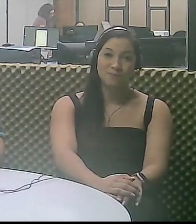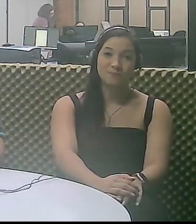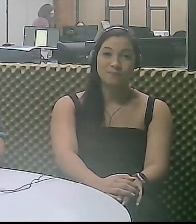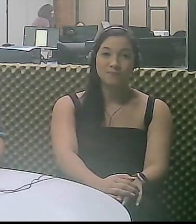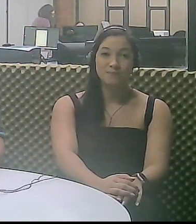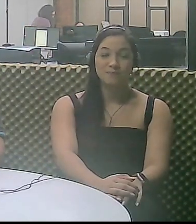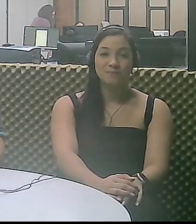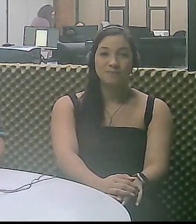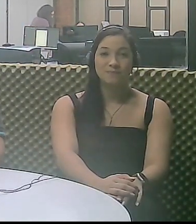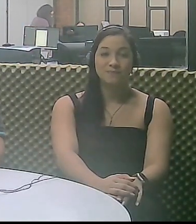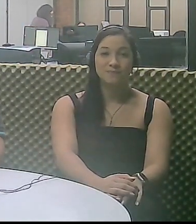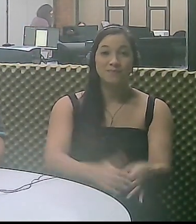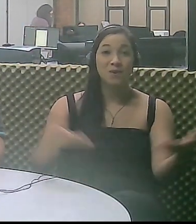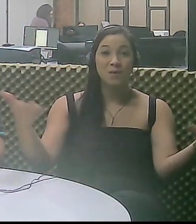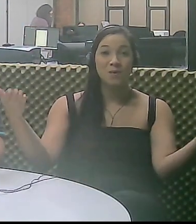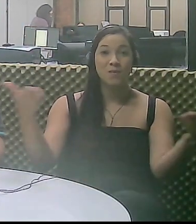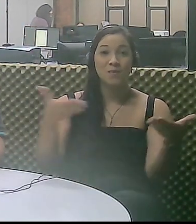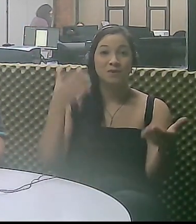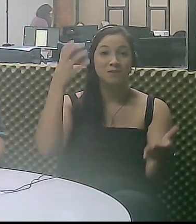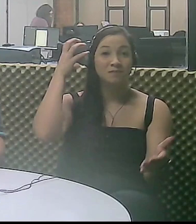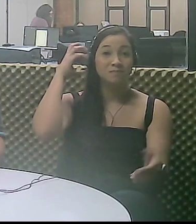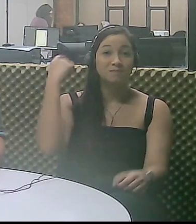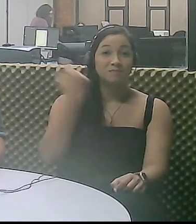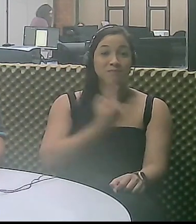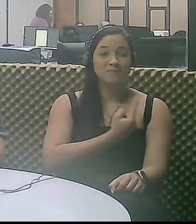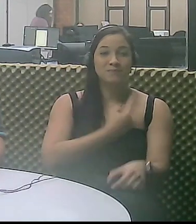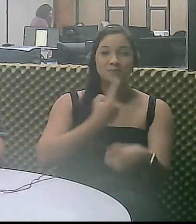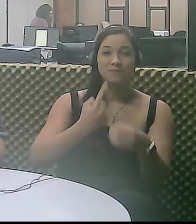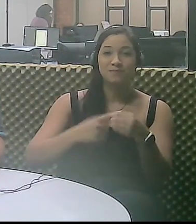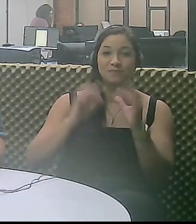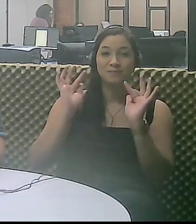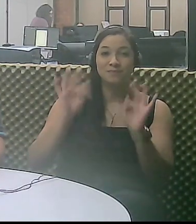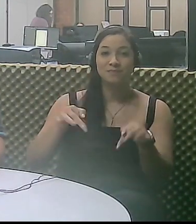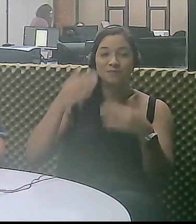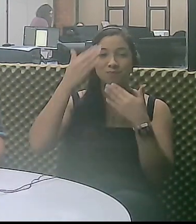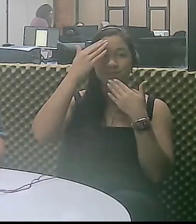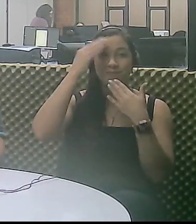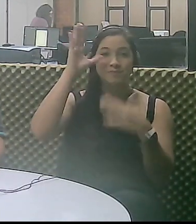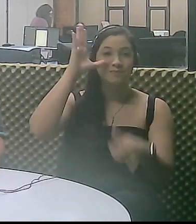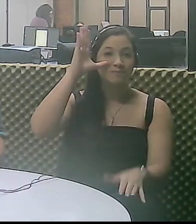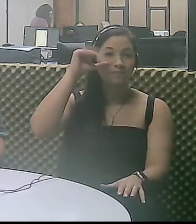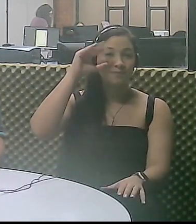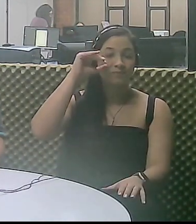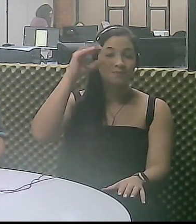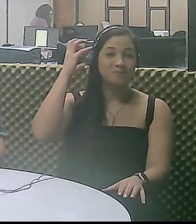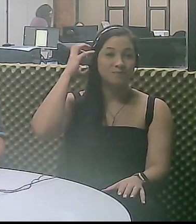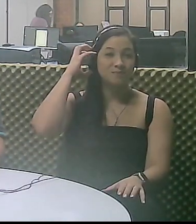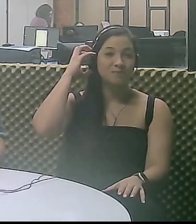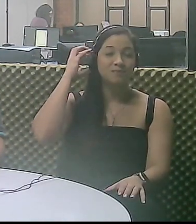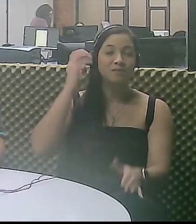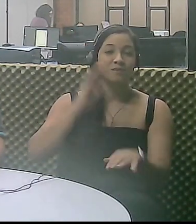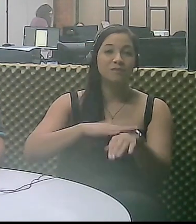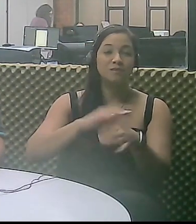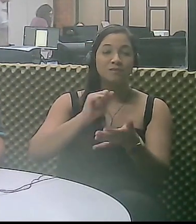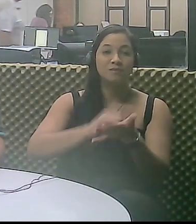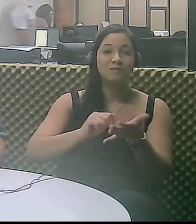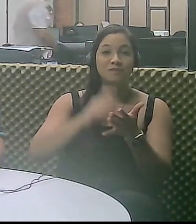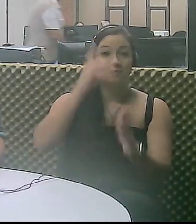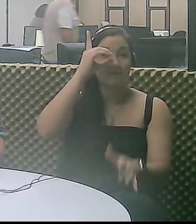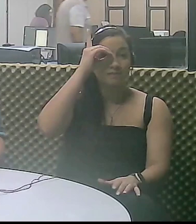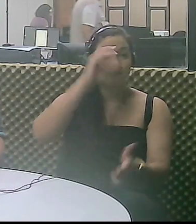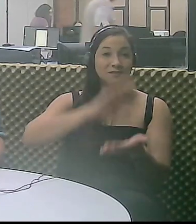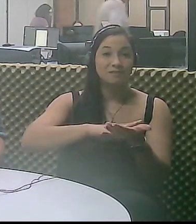notícias. A edição de hoje da Rádio Nossa Cidade fica por aqui. Obrigado pela sua audiência. Edição Daniela